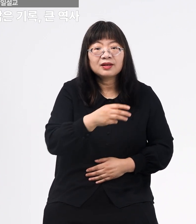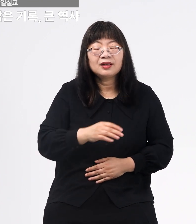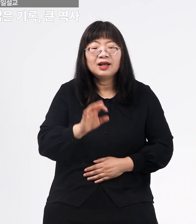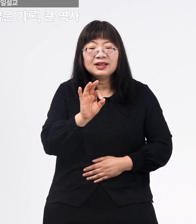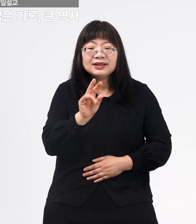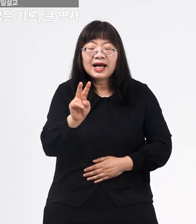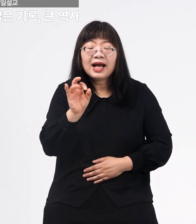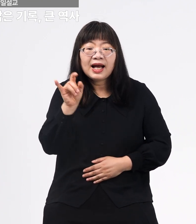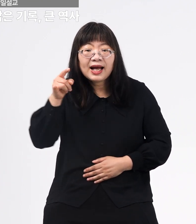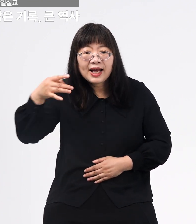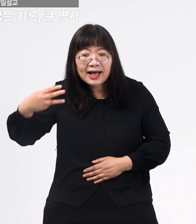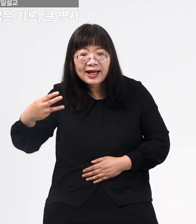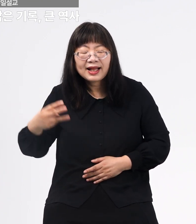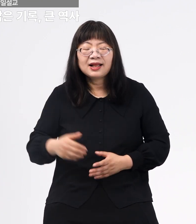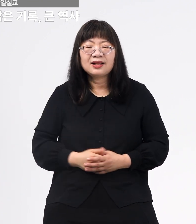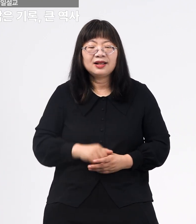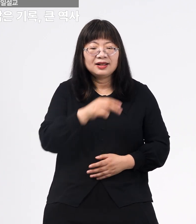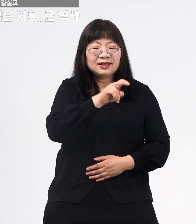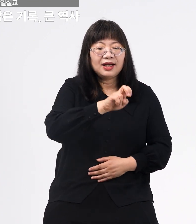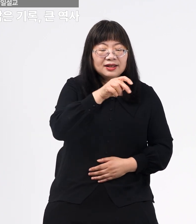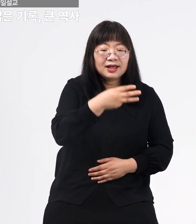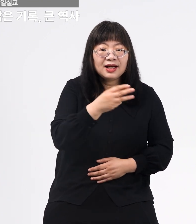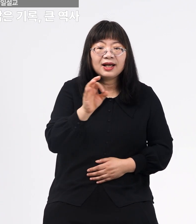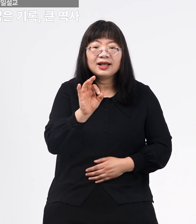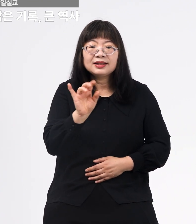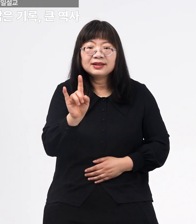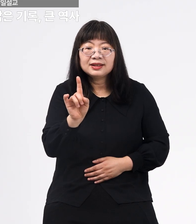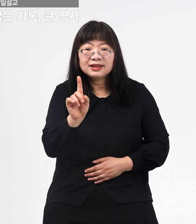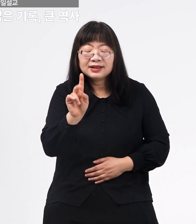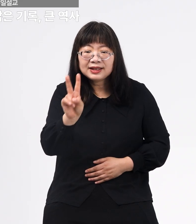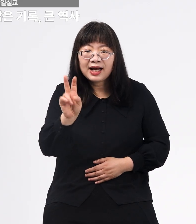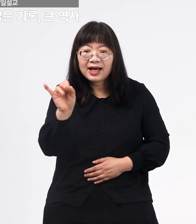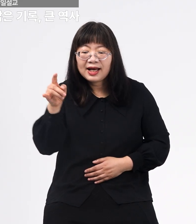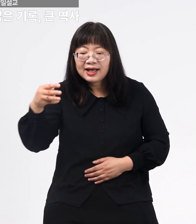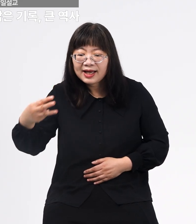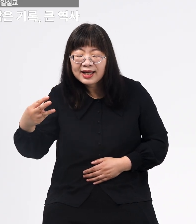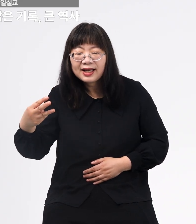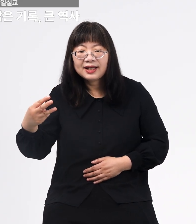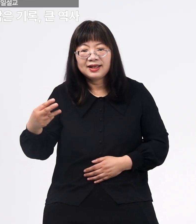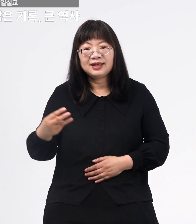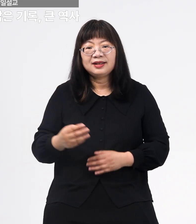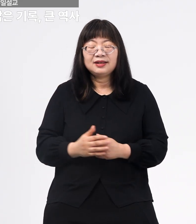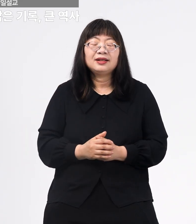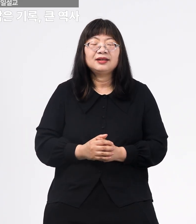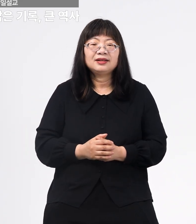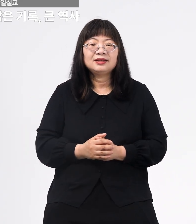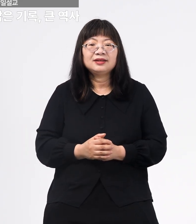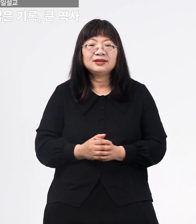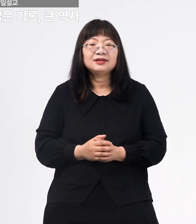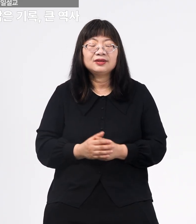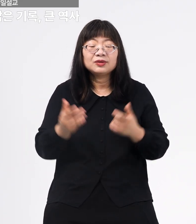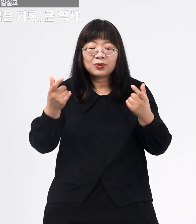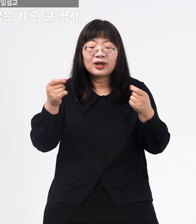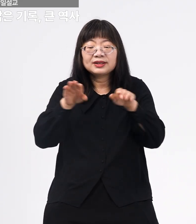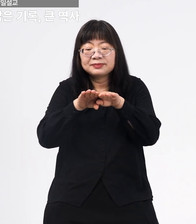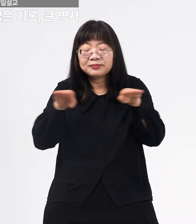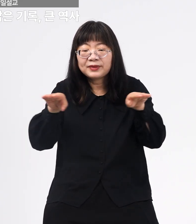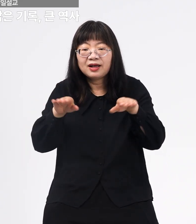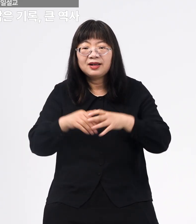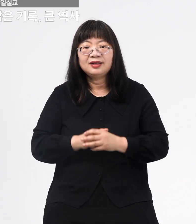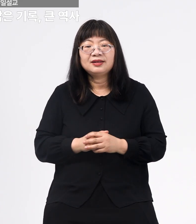야엘, 삼갈이라는 사사와 야엘이라는 사사를 한 선상에 놓고 있어요. 그런데